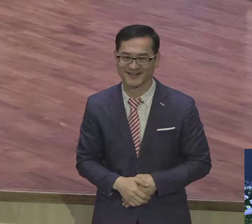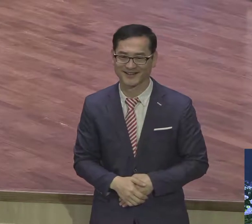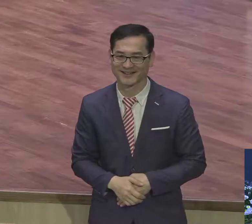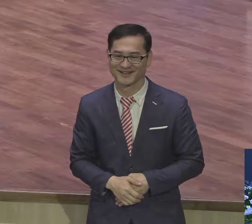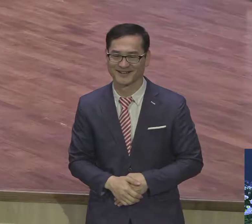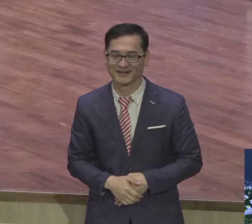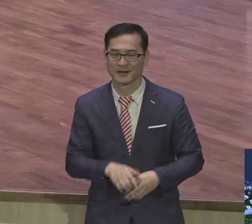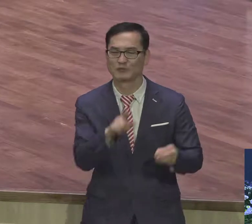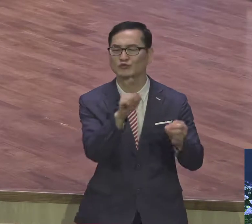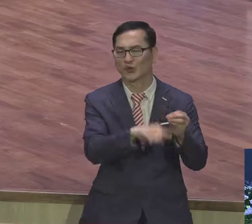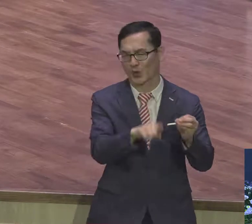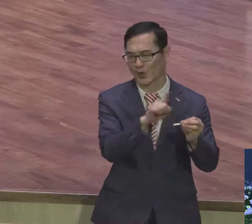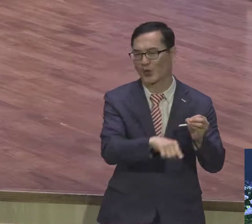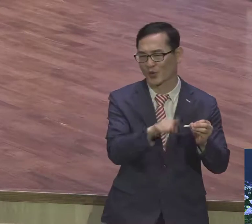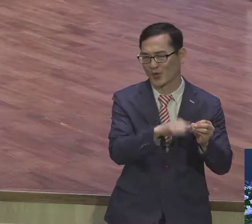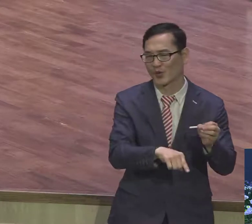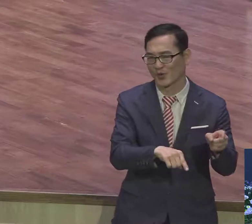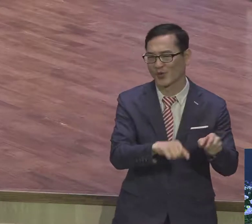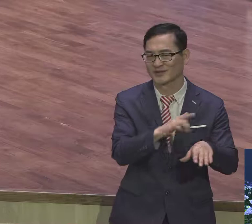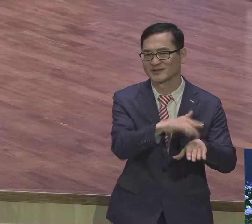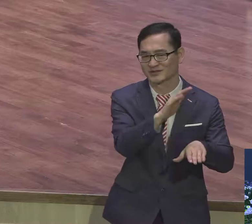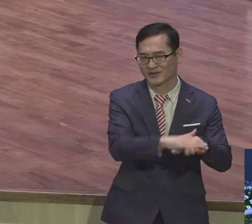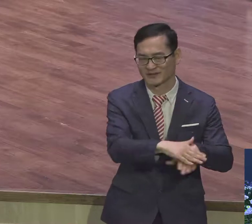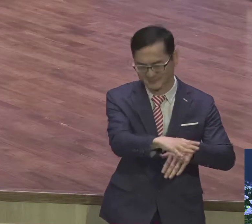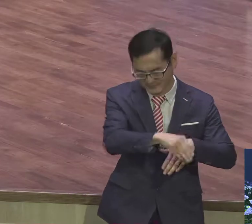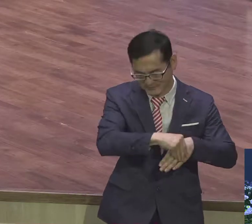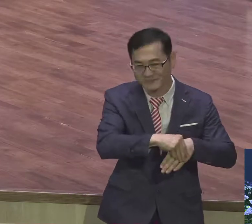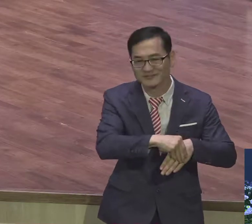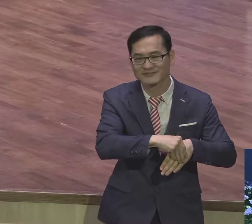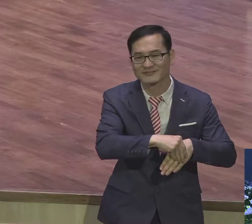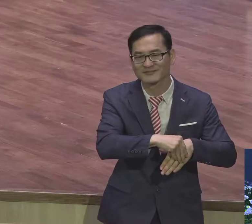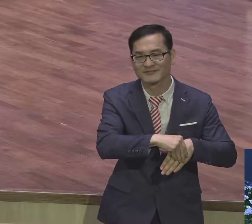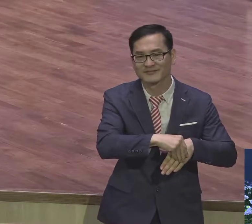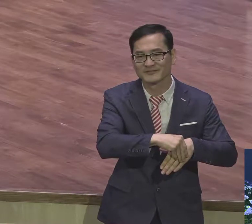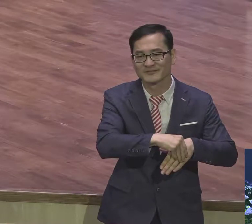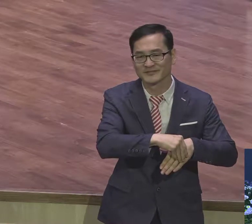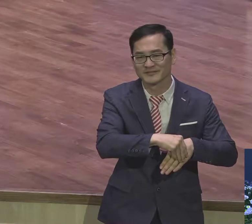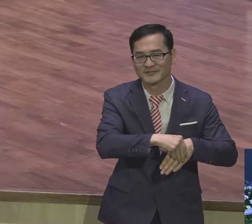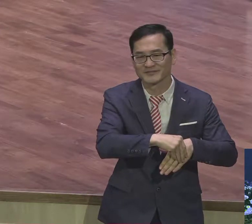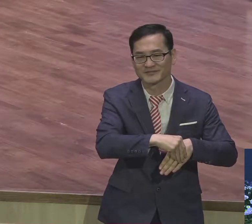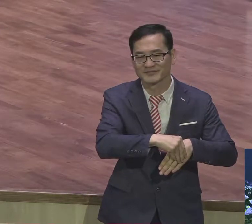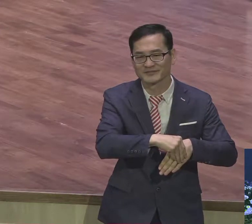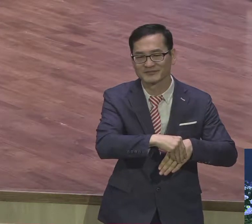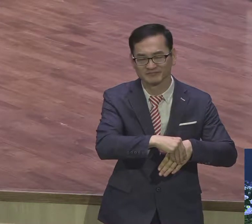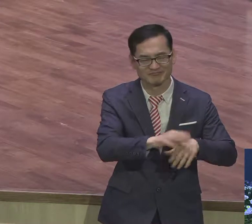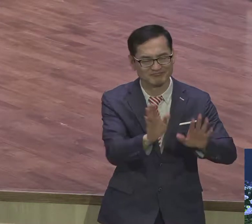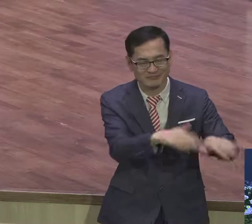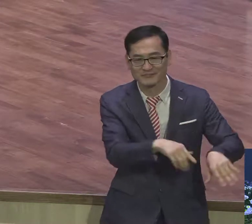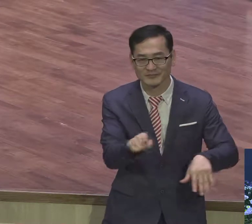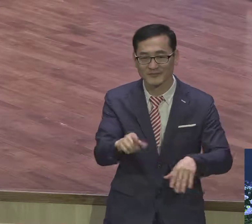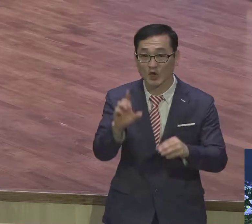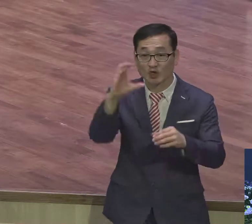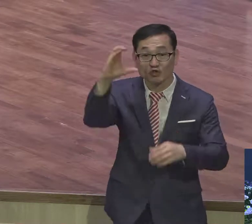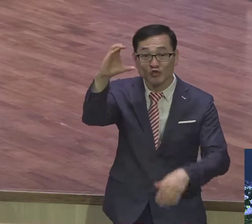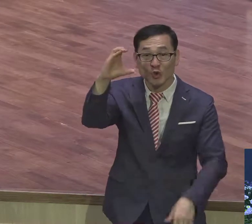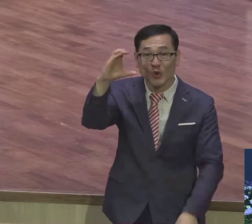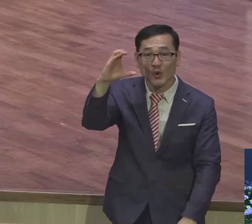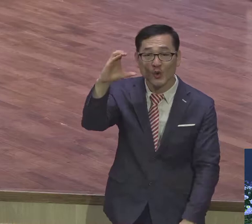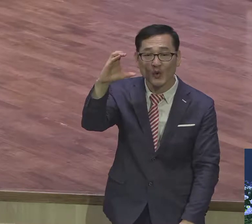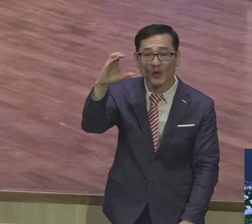불교 불교 체질이 아직도 교회에 나오지만은 천주교 배경된 분들